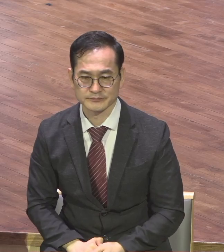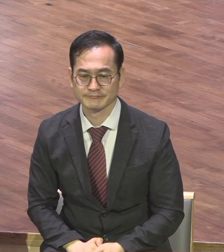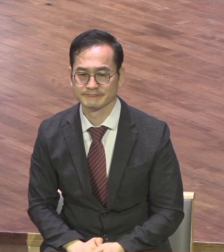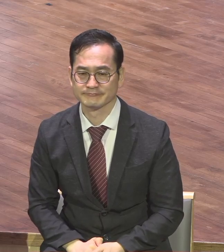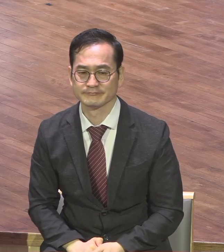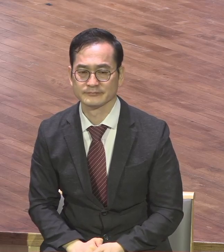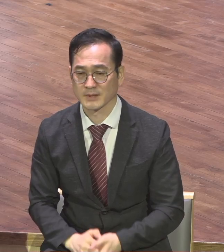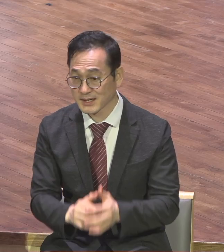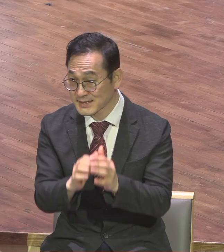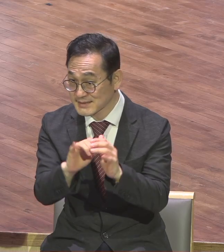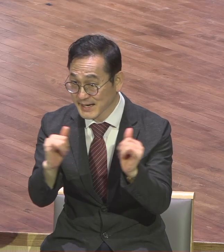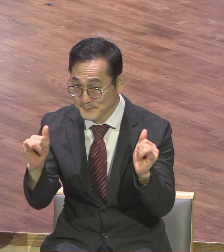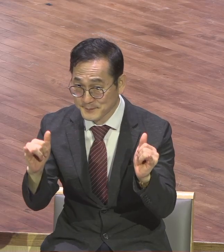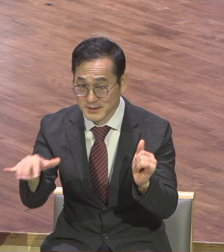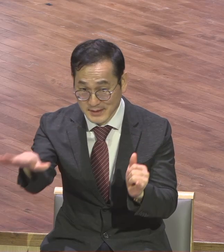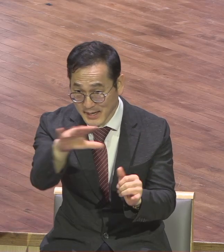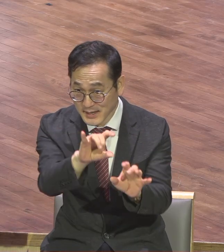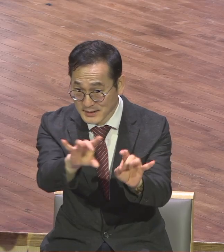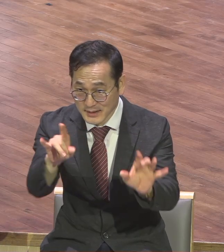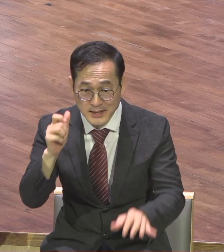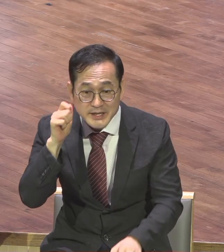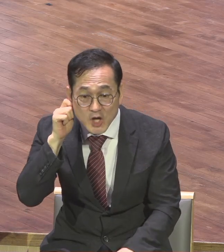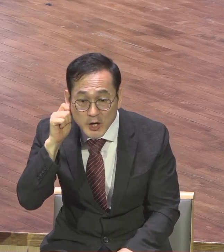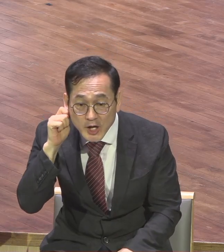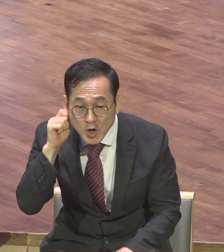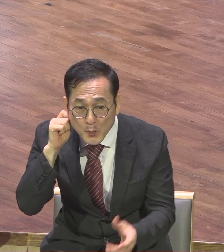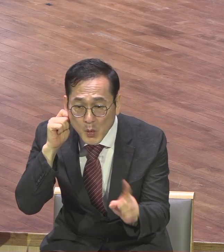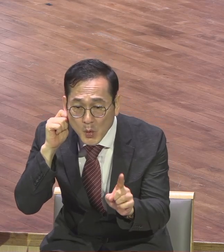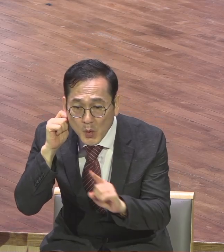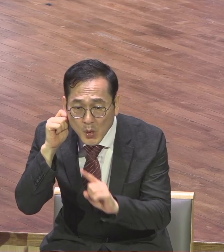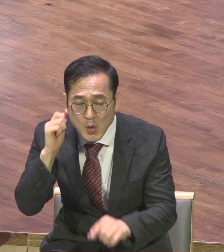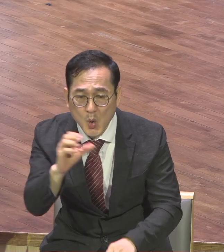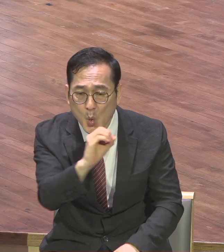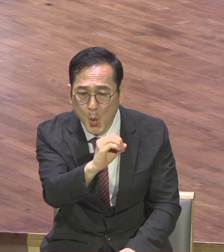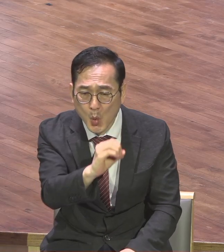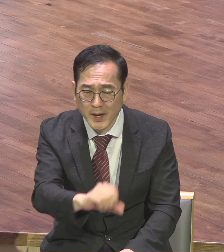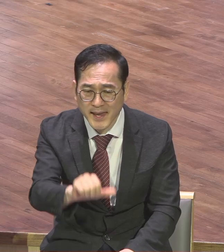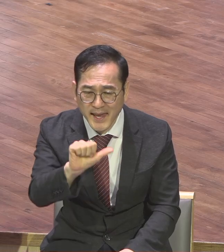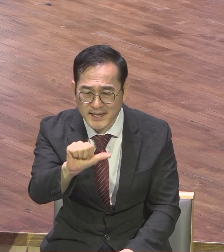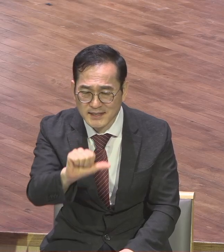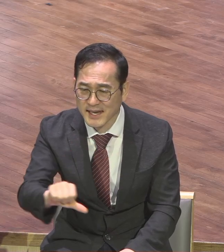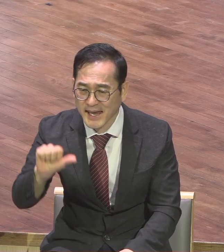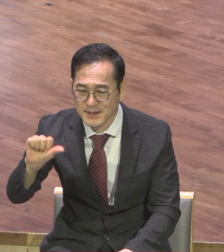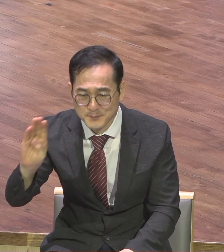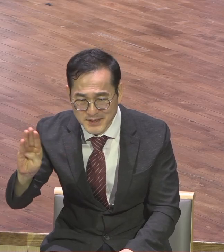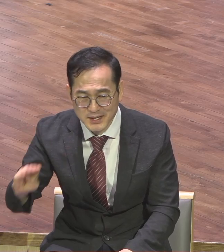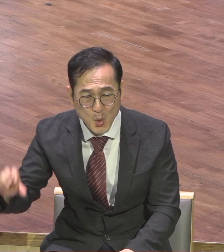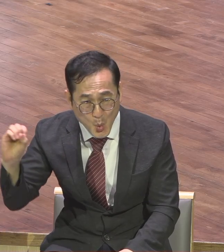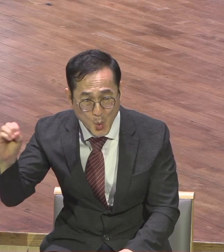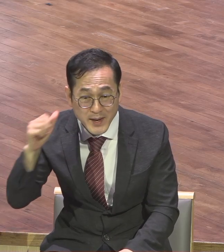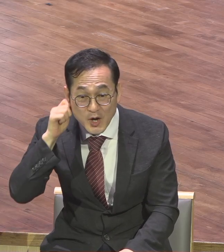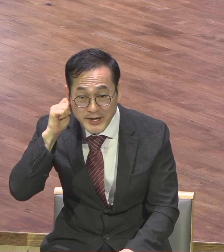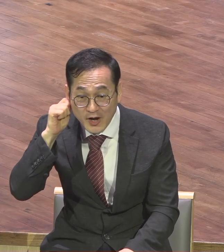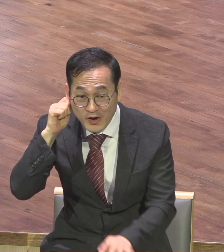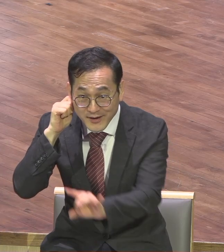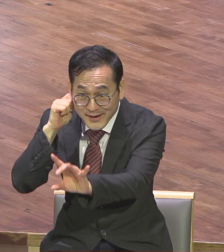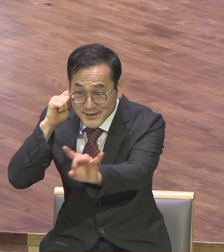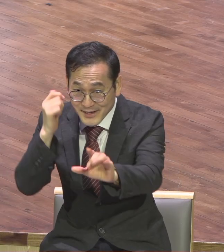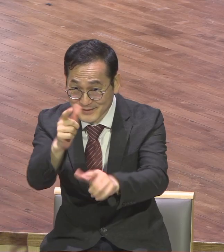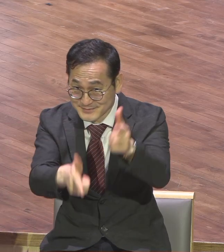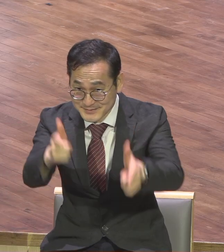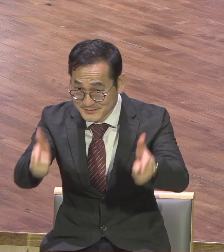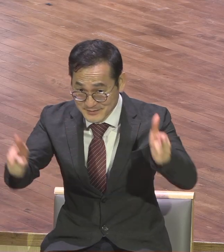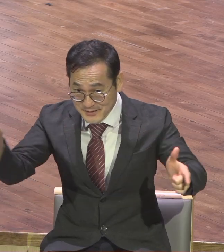모든 사람에게는 혈액형이 있습니다. A형, B형, AB형, O형 그렇게